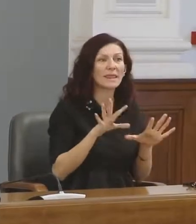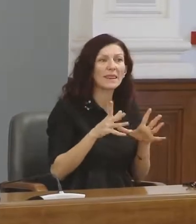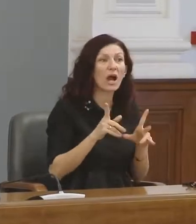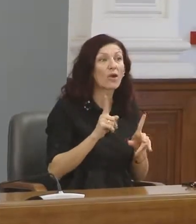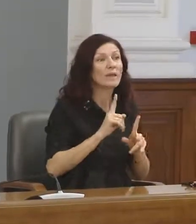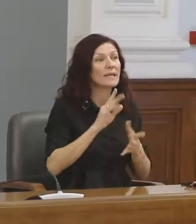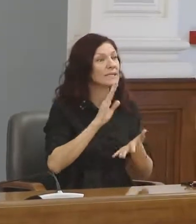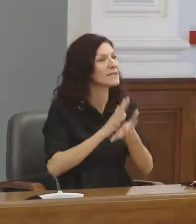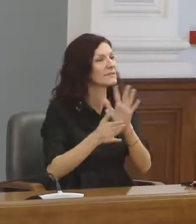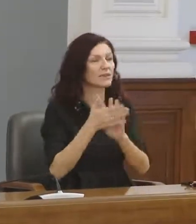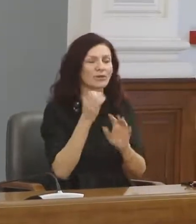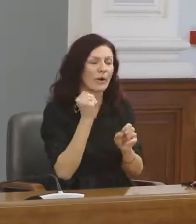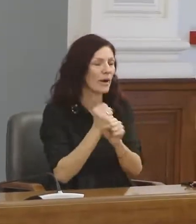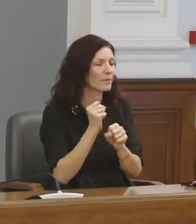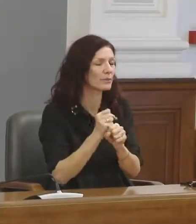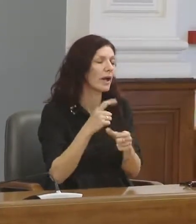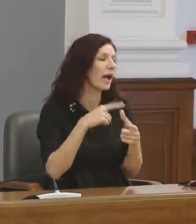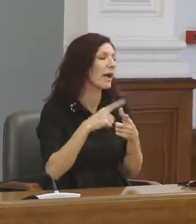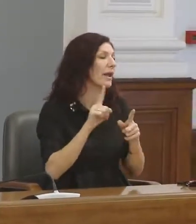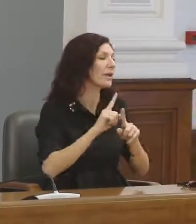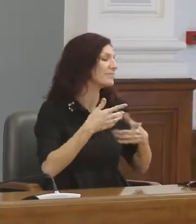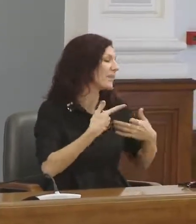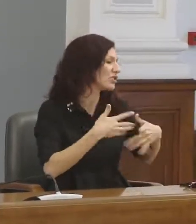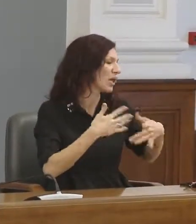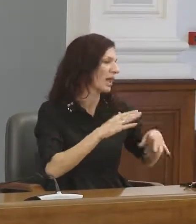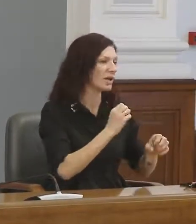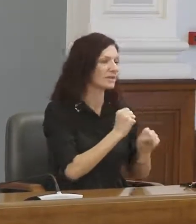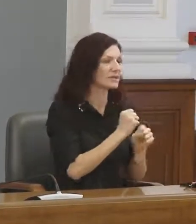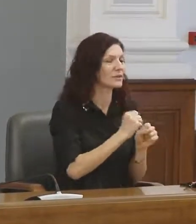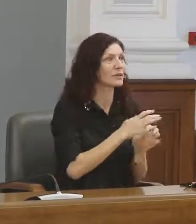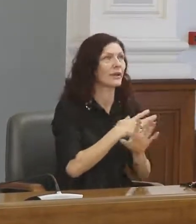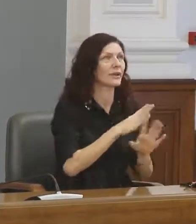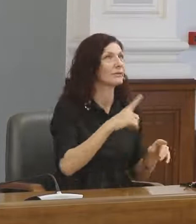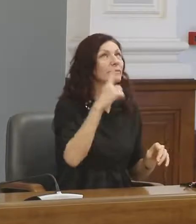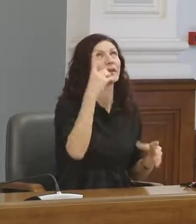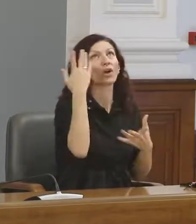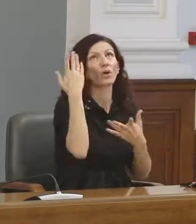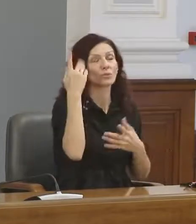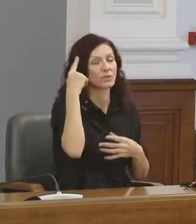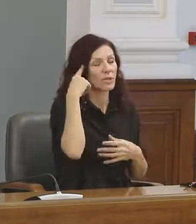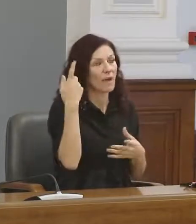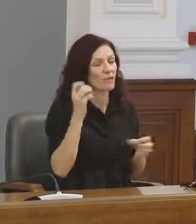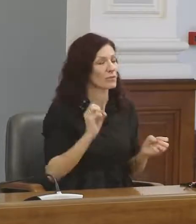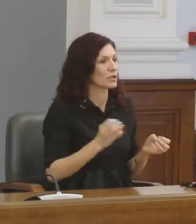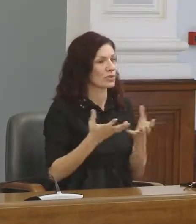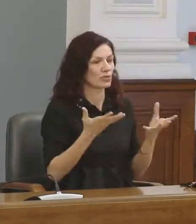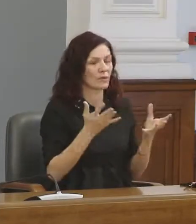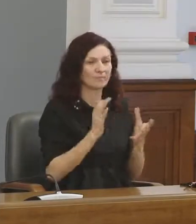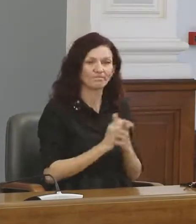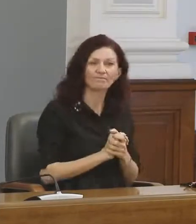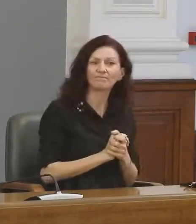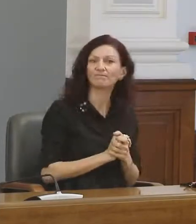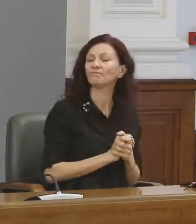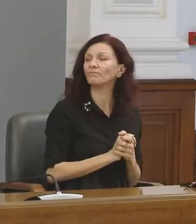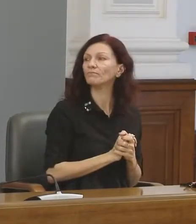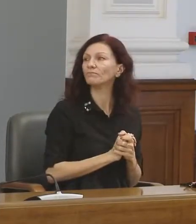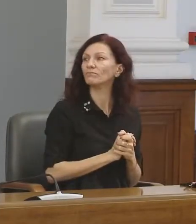си свършил работата или не желая да я свърши, или един Господ знае какво му се случва.